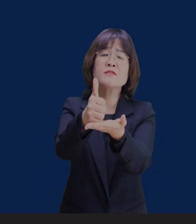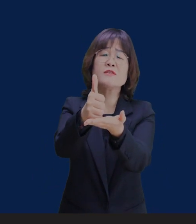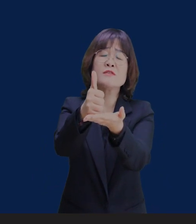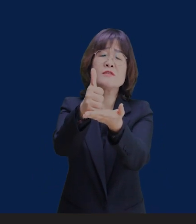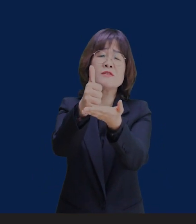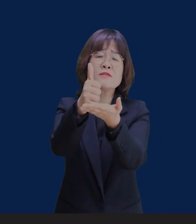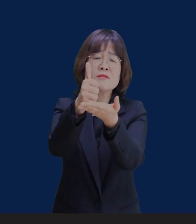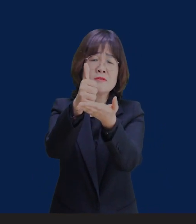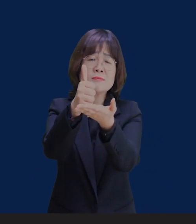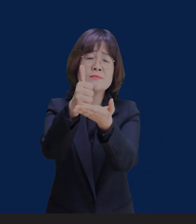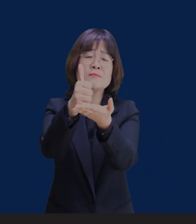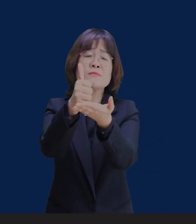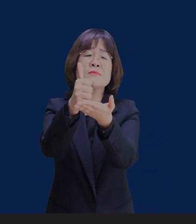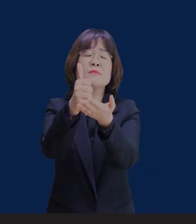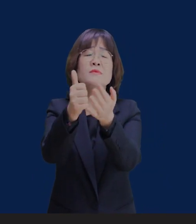하나님,